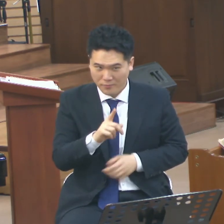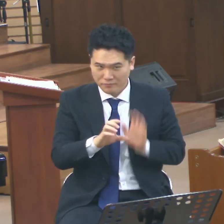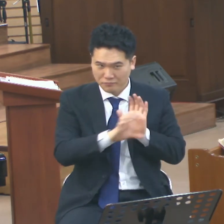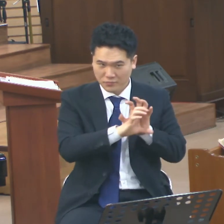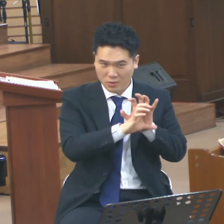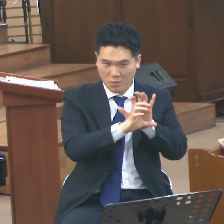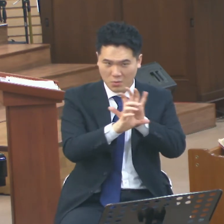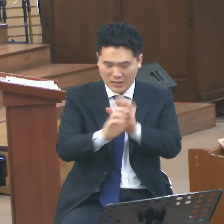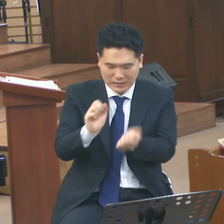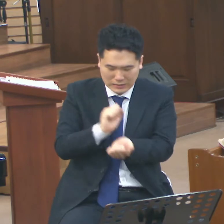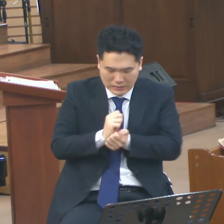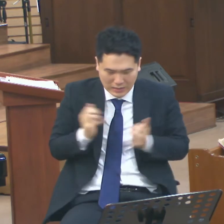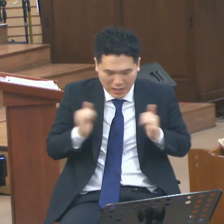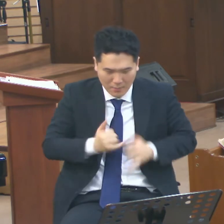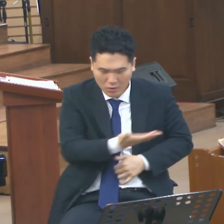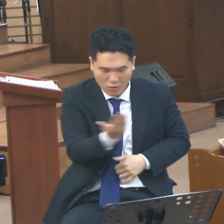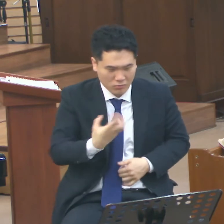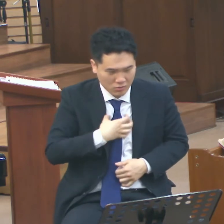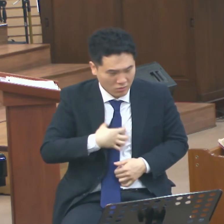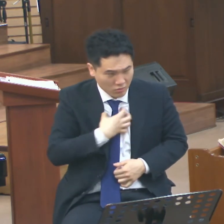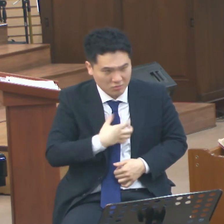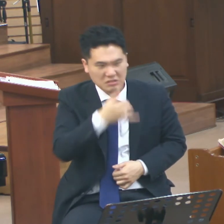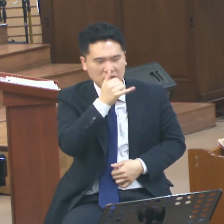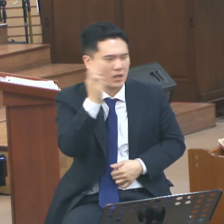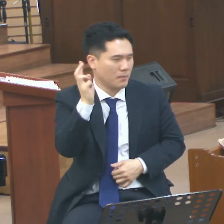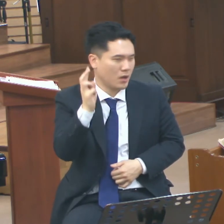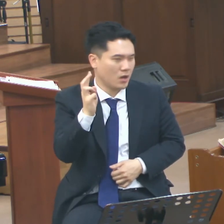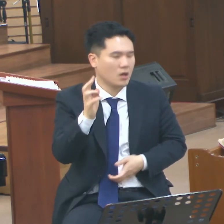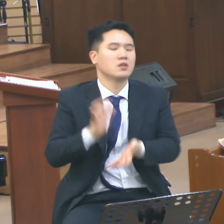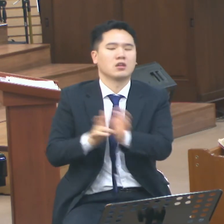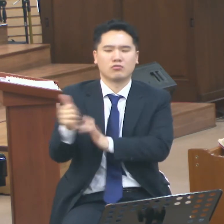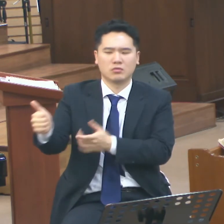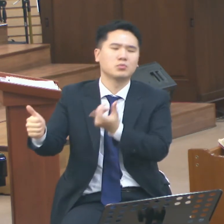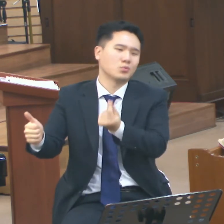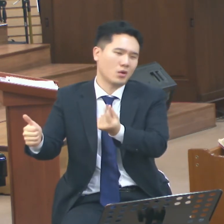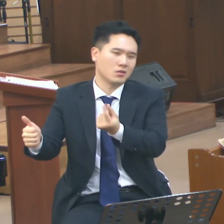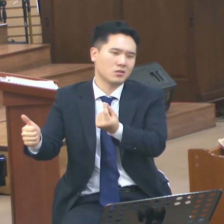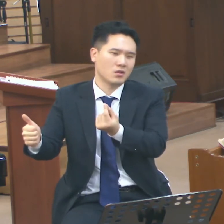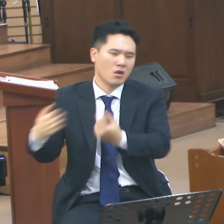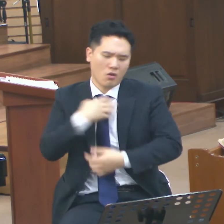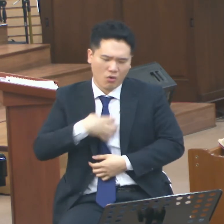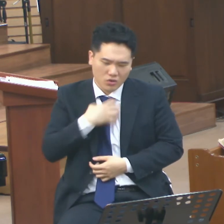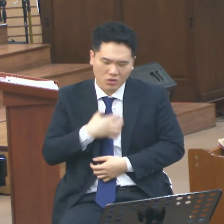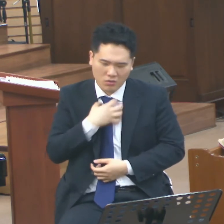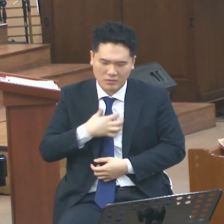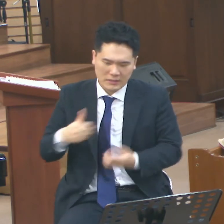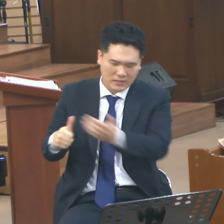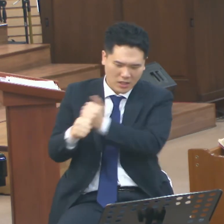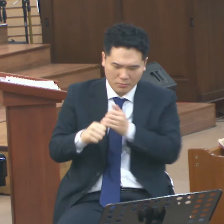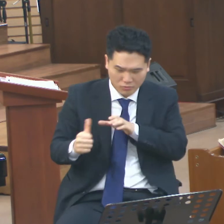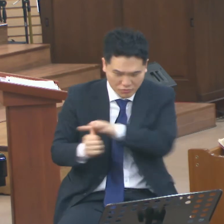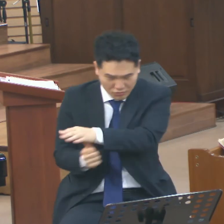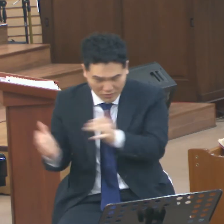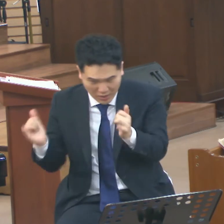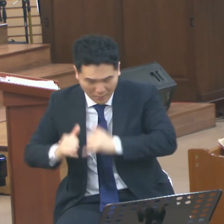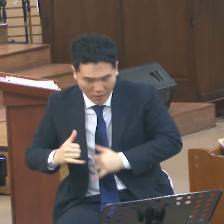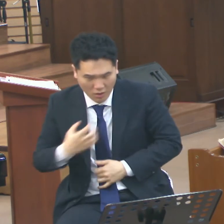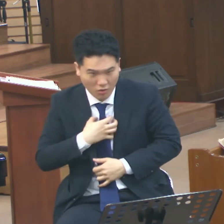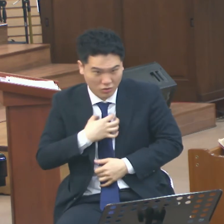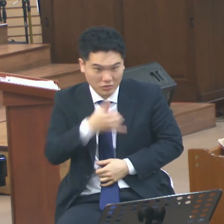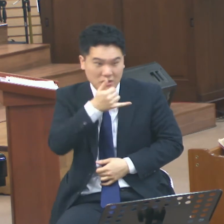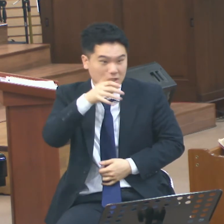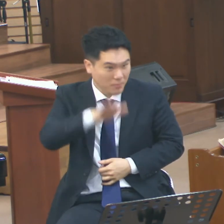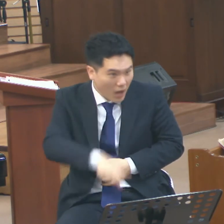있어요. 예수님도 부담이 있는 가운데 예루살렘에 가신 거예요. 그리고 작은 소리로 말하는 것이 아니고